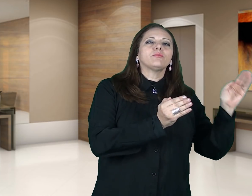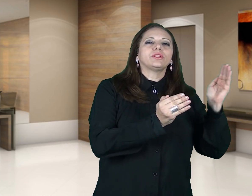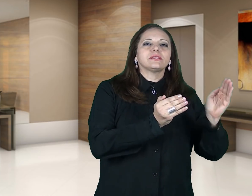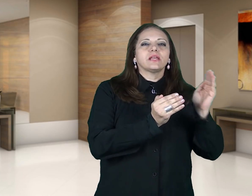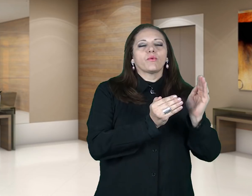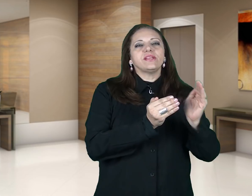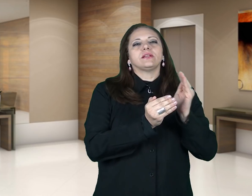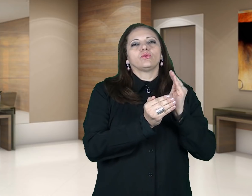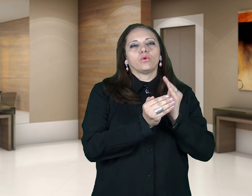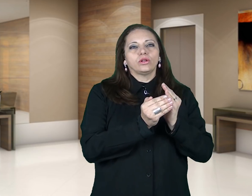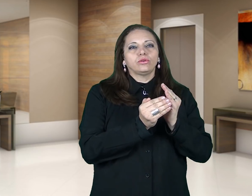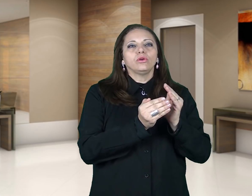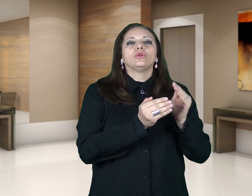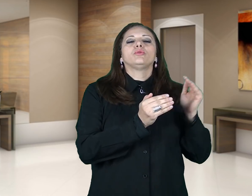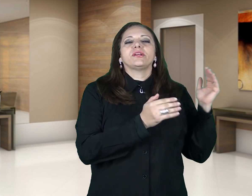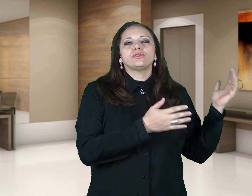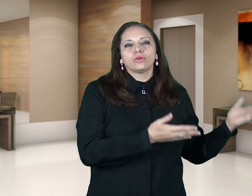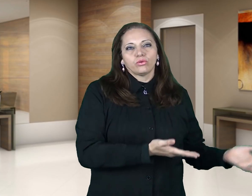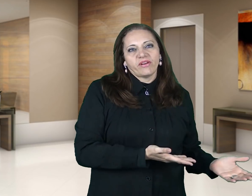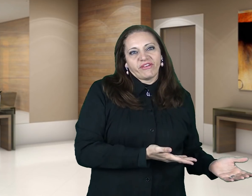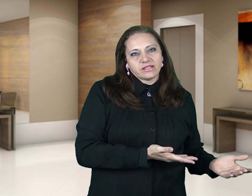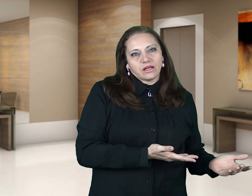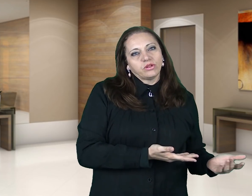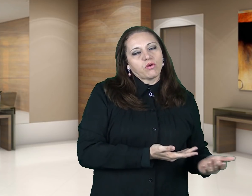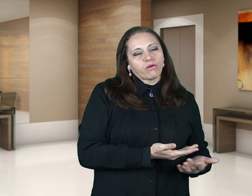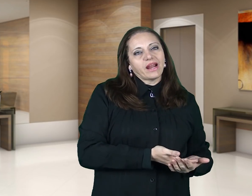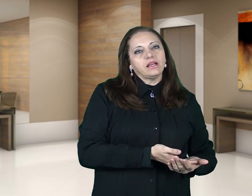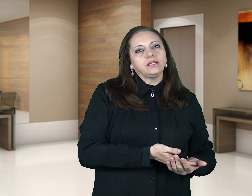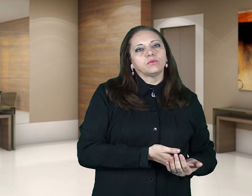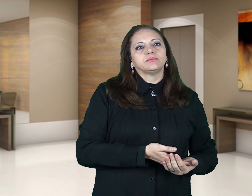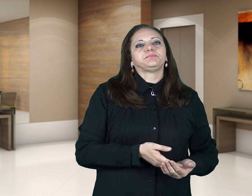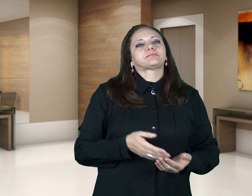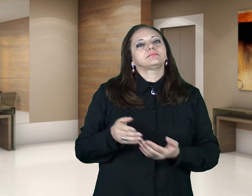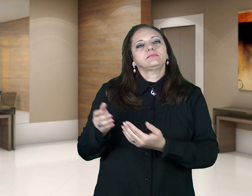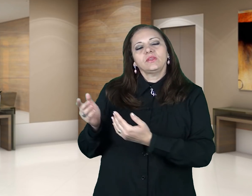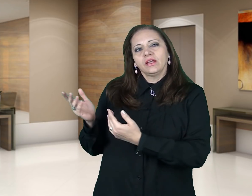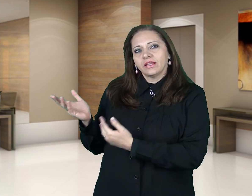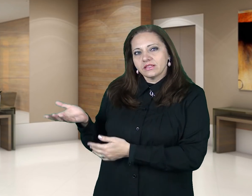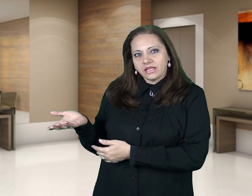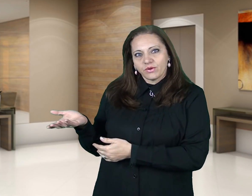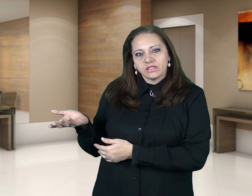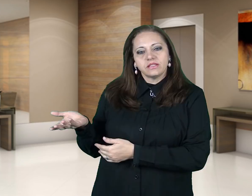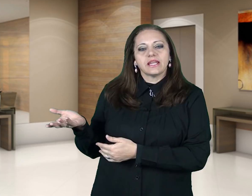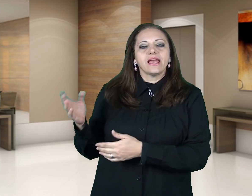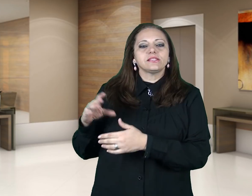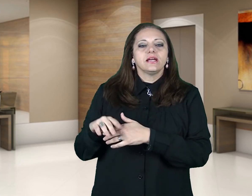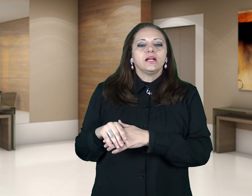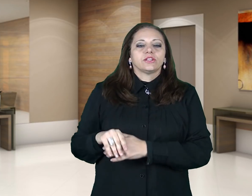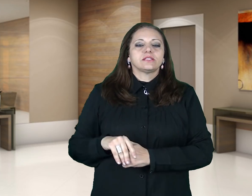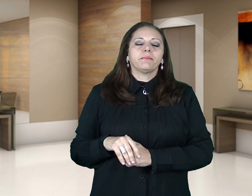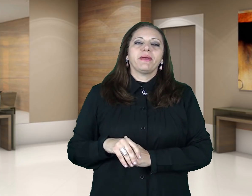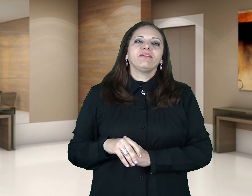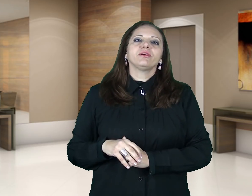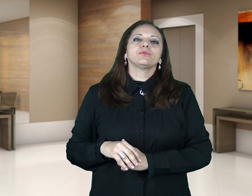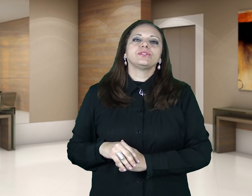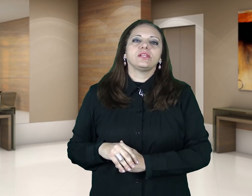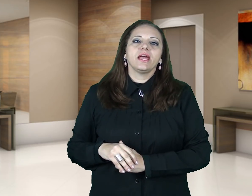termo na sequência do outro numa estrutura frasal de qualquer língua. Nas línguas de sinais, nós também vamos